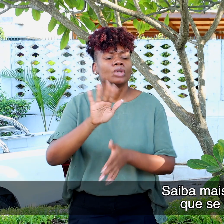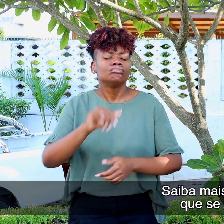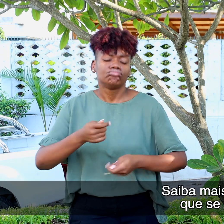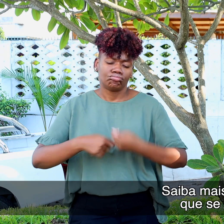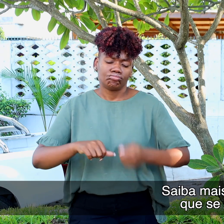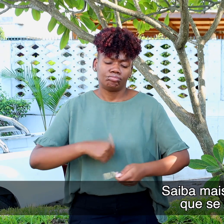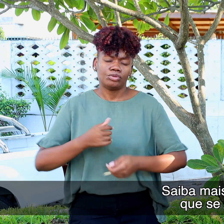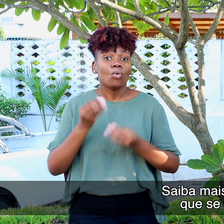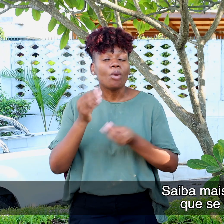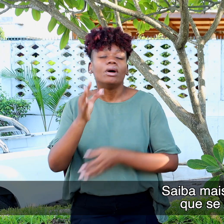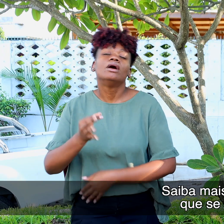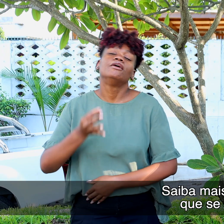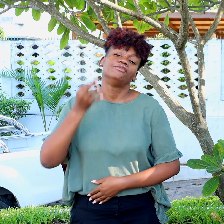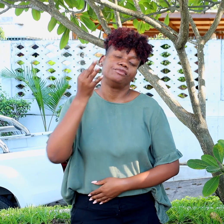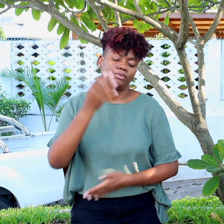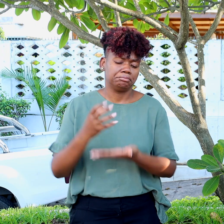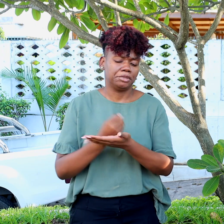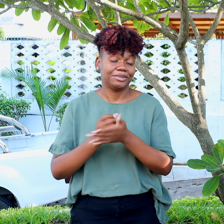que se segue.